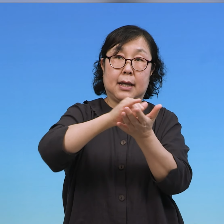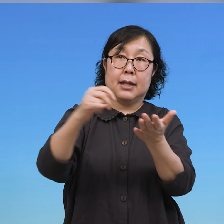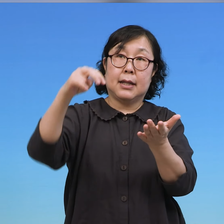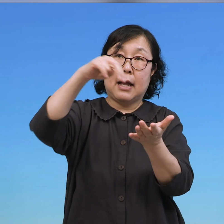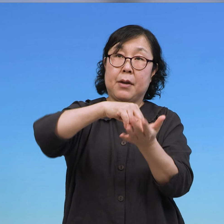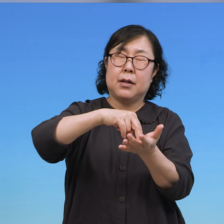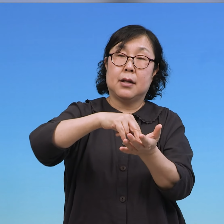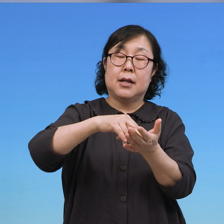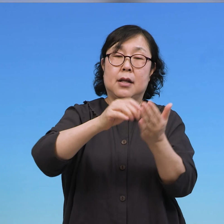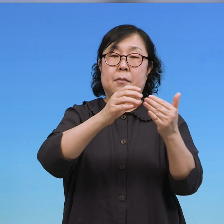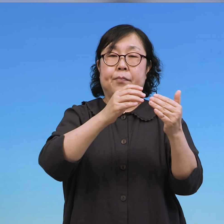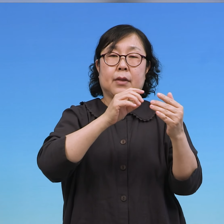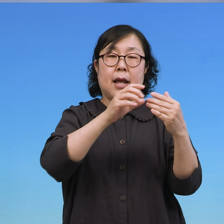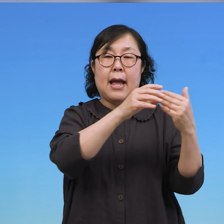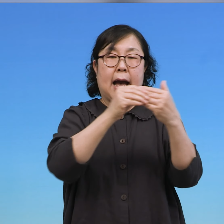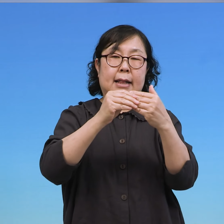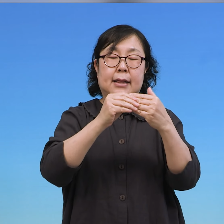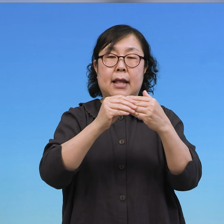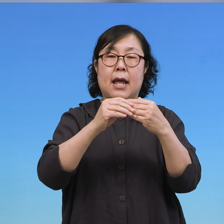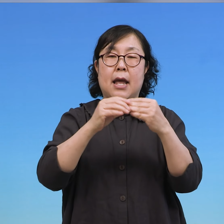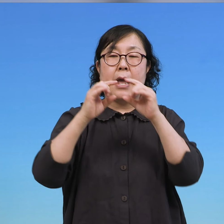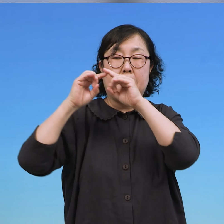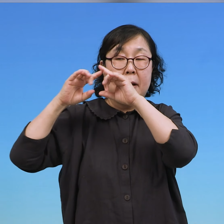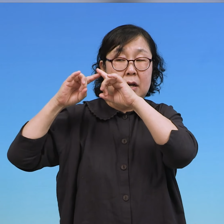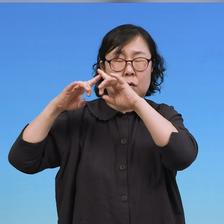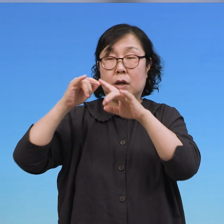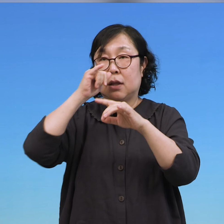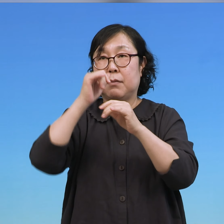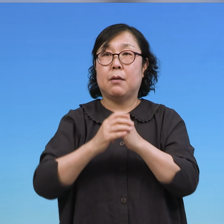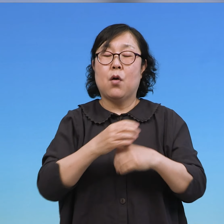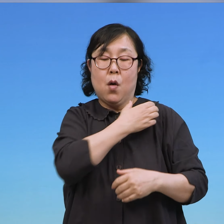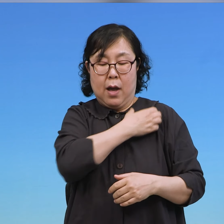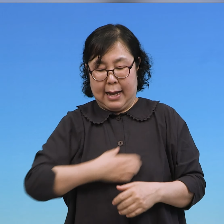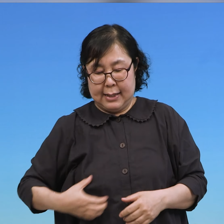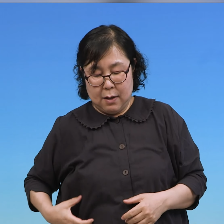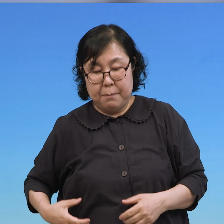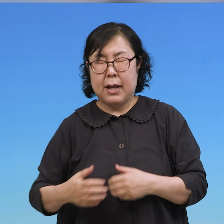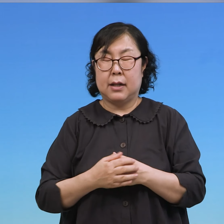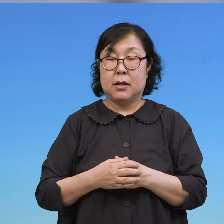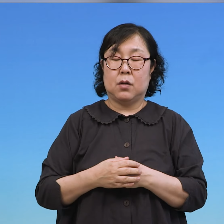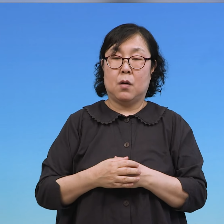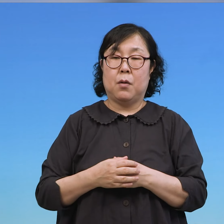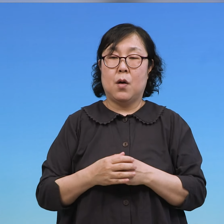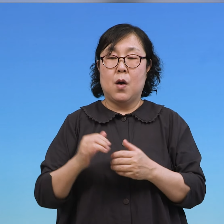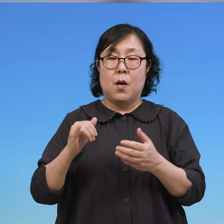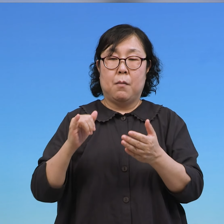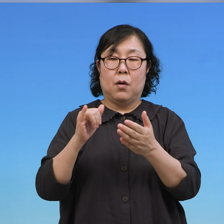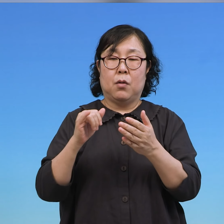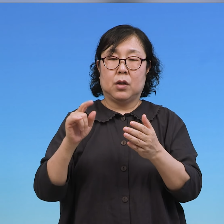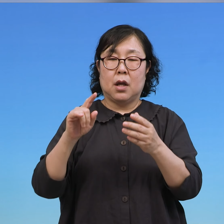뭐라고 안내합니까? 어디 안전벨트가 어디 있고 뭐가 저기 있고 비행기가 추락하면은 어떻게